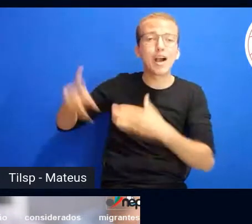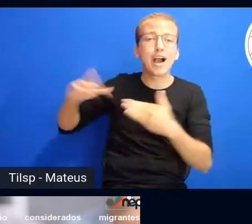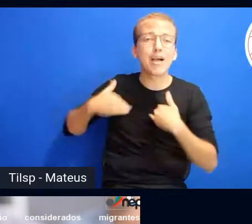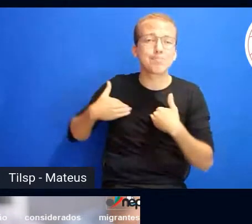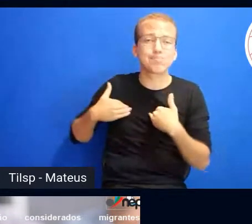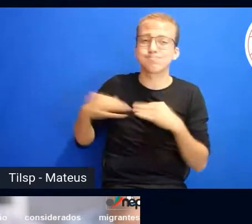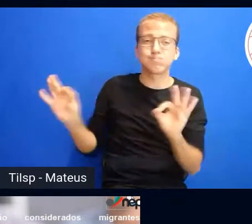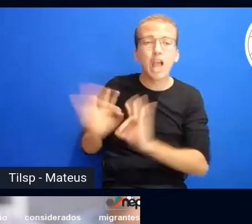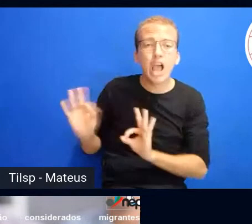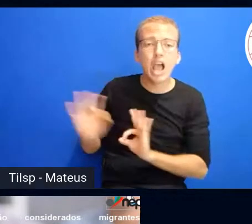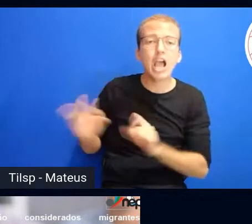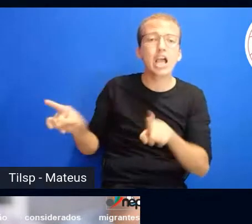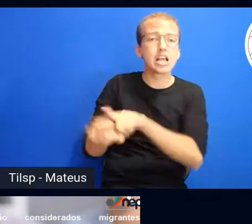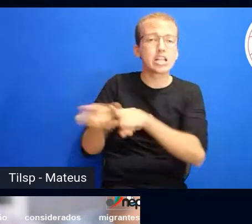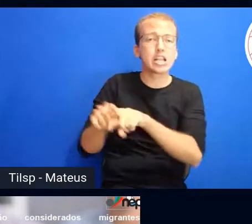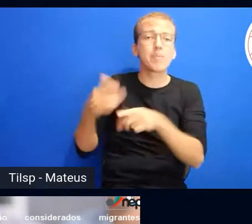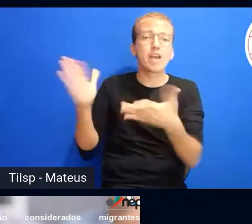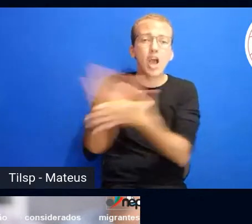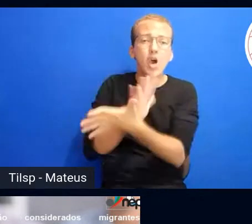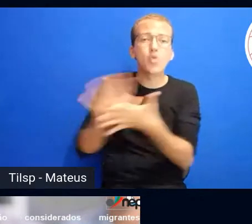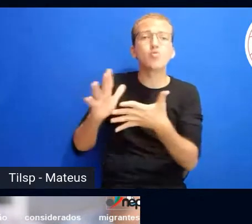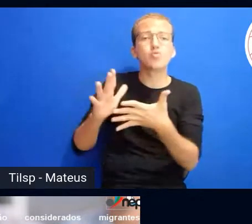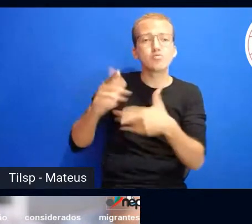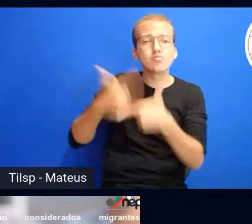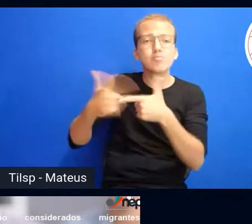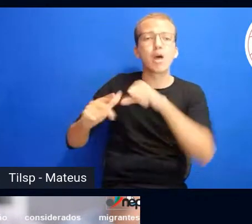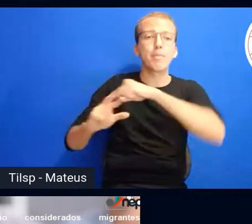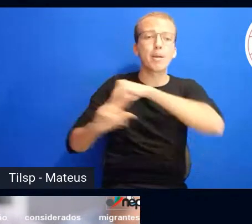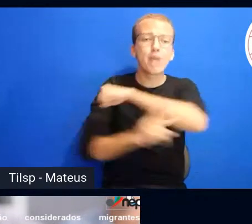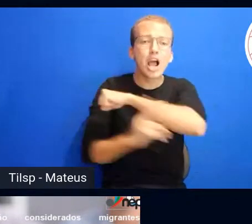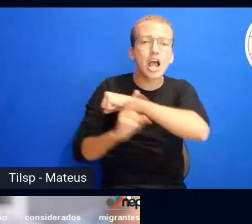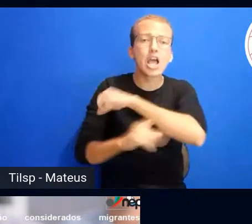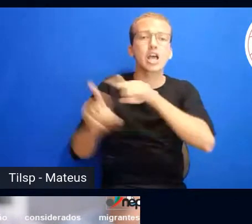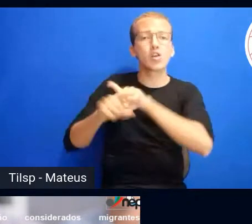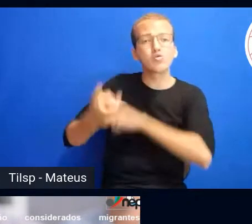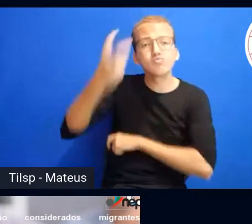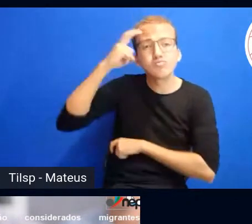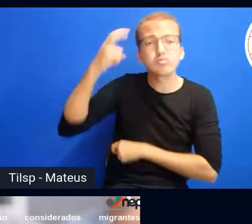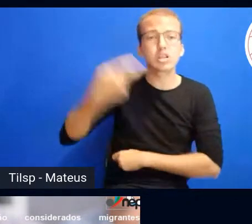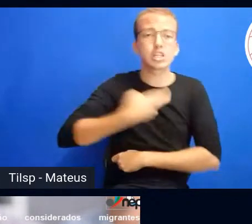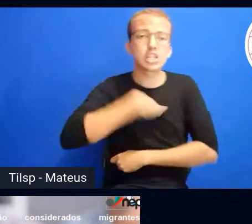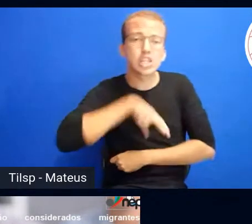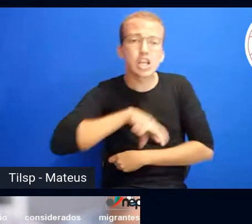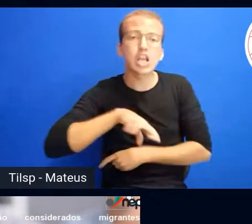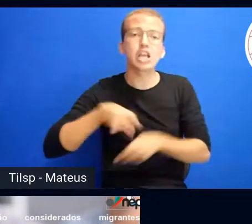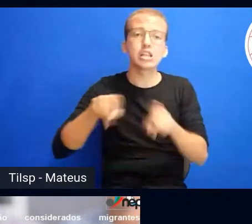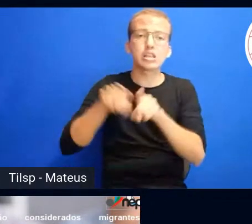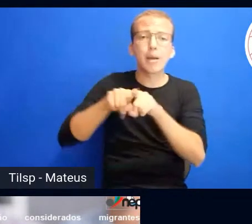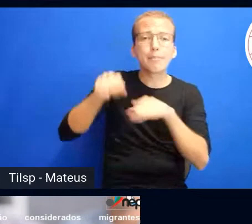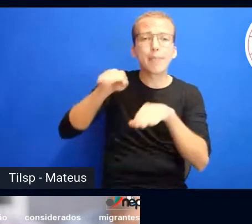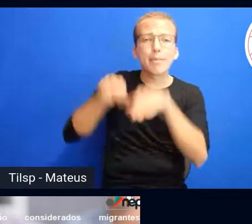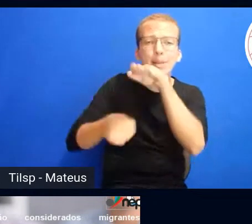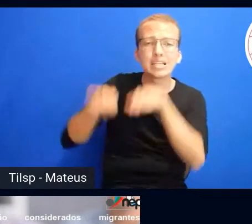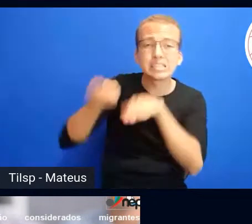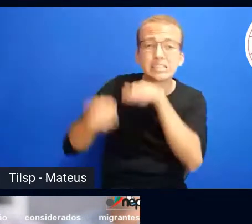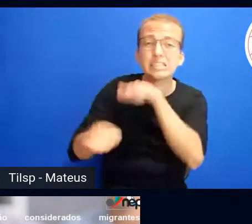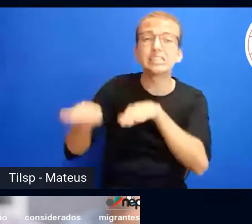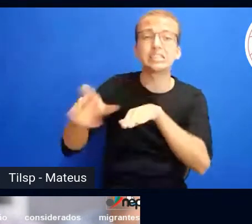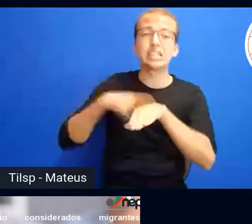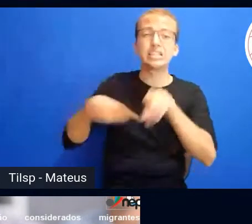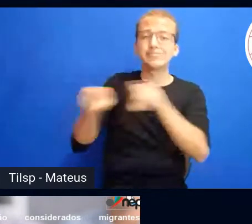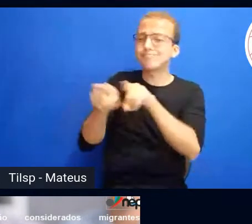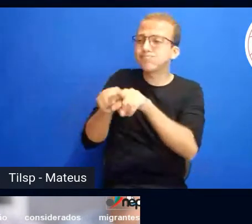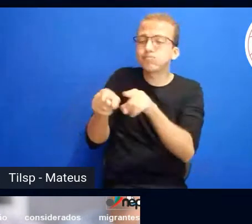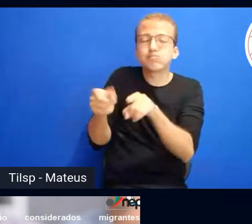a questões étnicas, culturais, religiosas, desigualdades socioeconômicas, altos níveis de pobreza